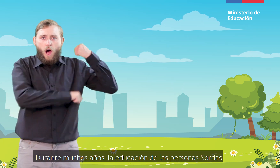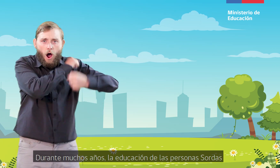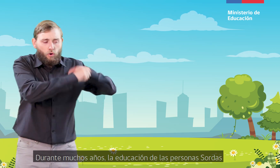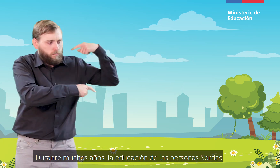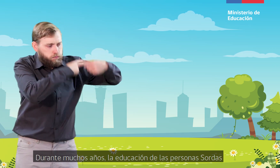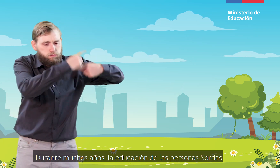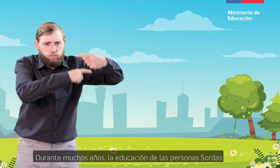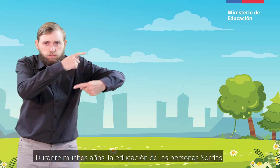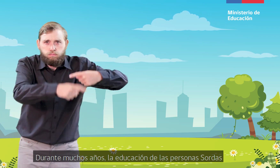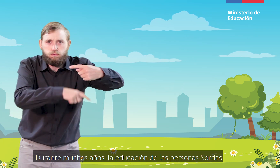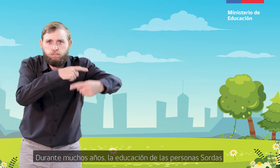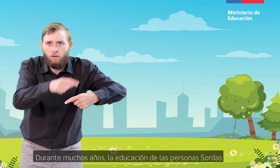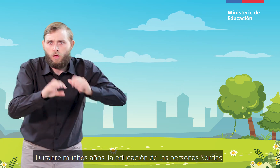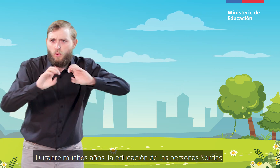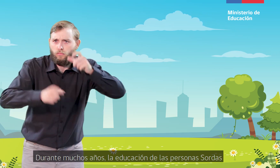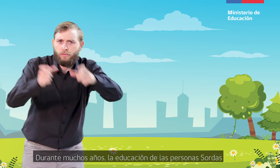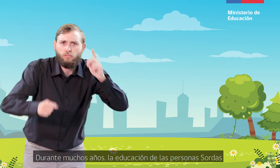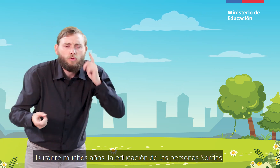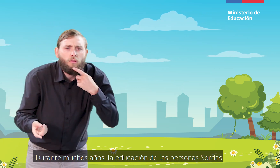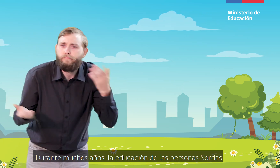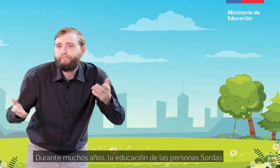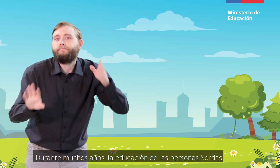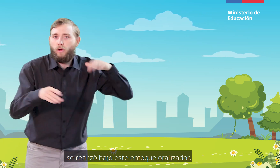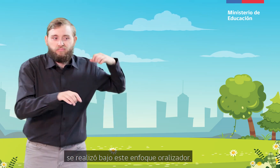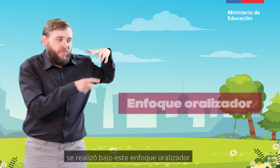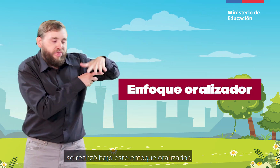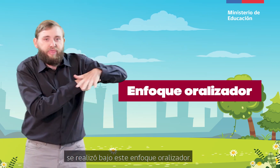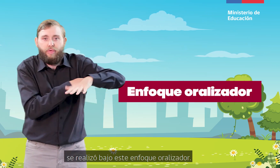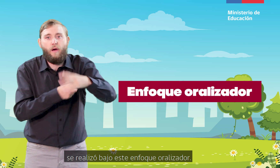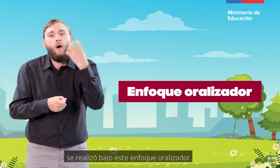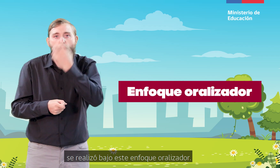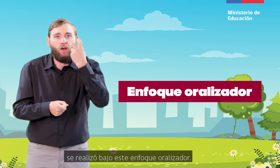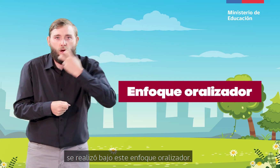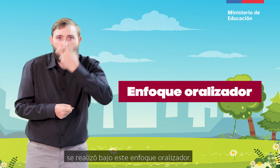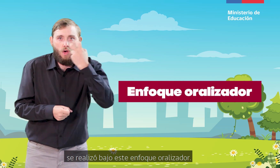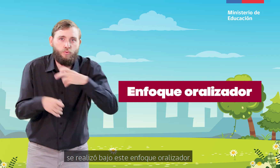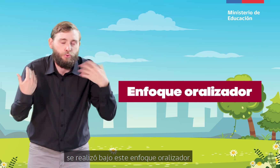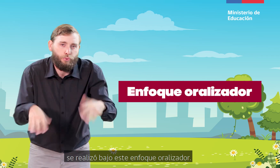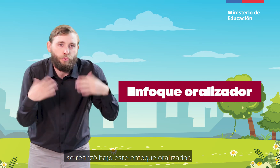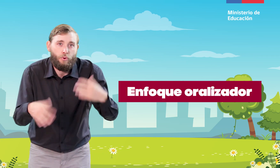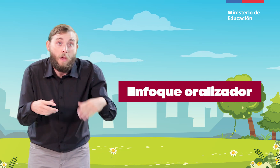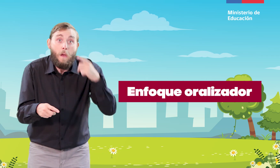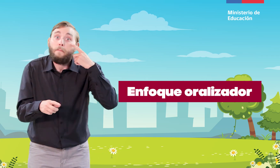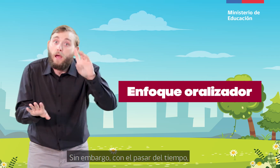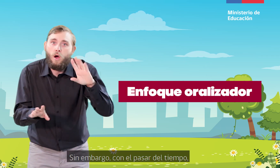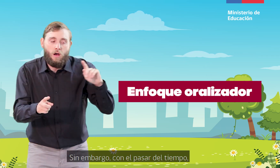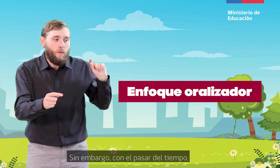Durante muchos años, la educación de las personas sordas se realizó bajo este enfoque oralizador. Sin